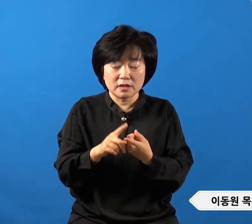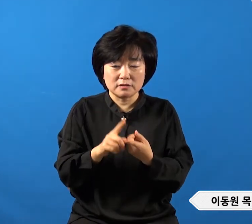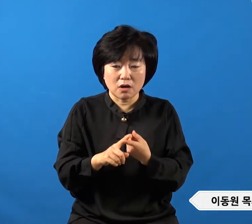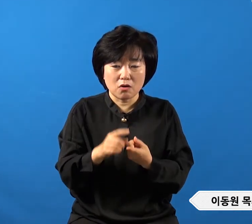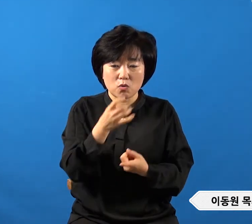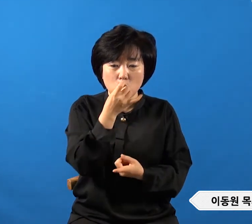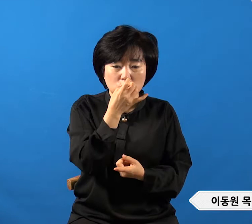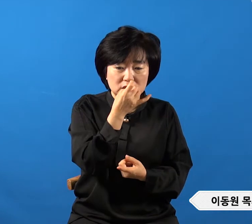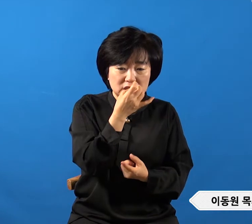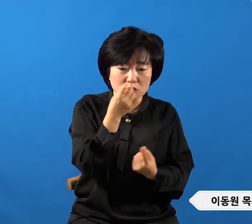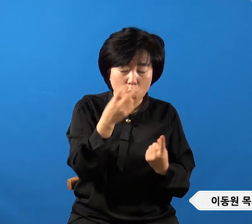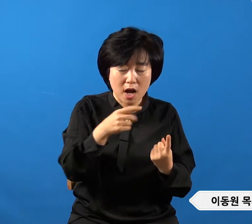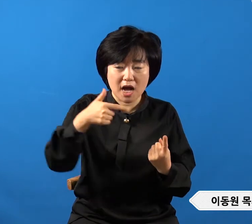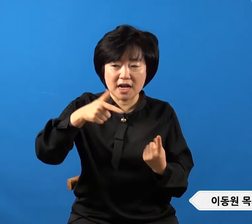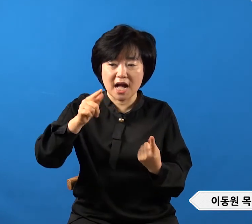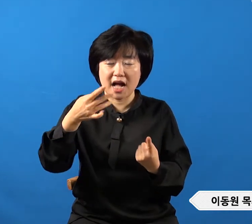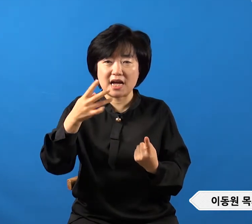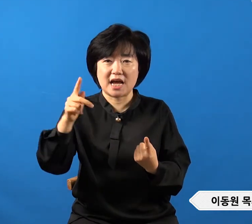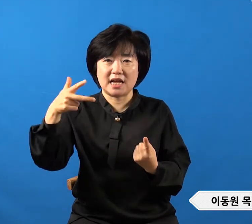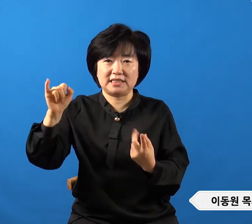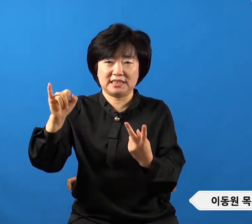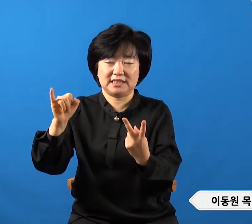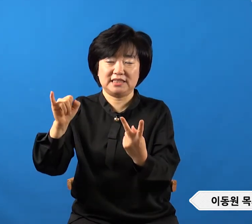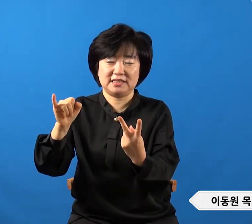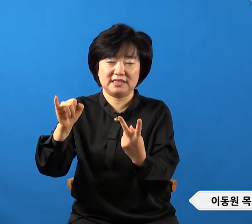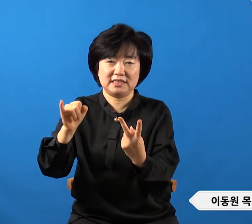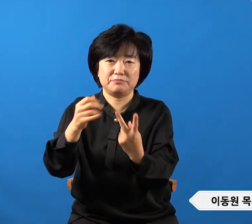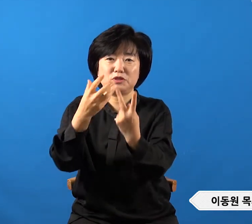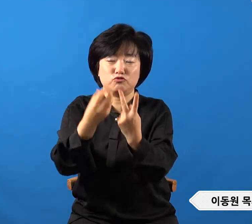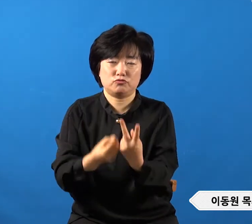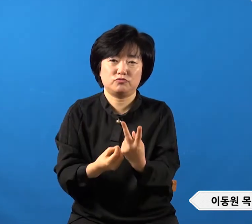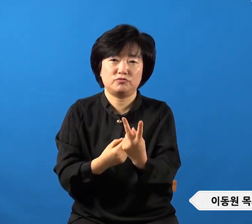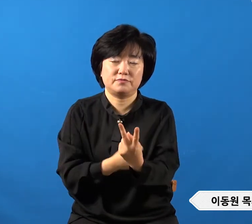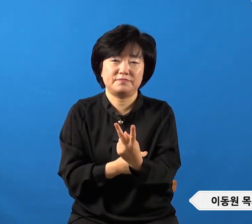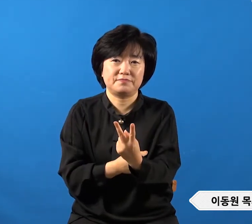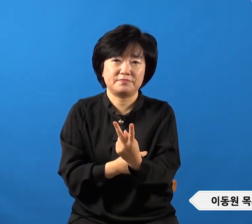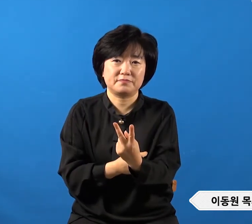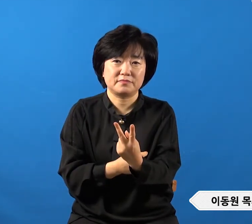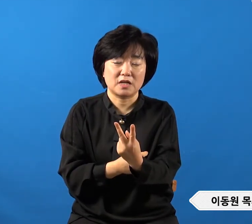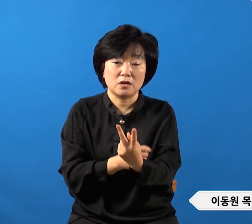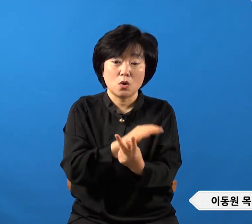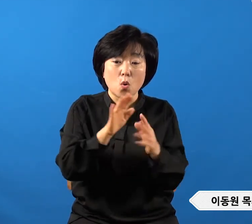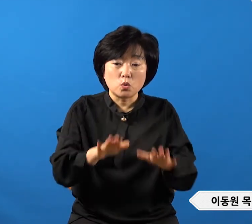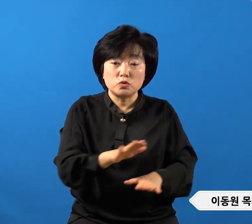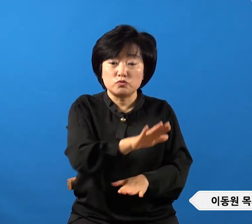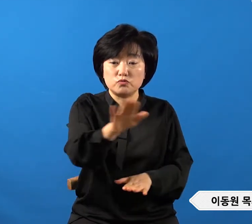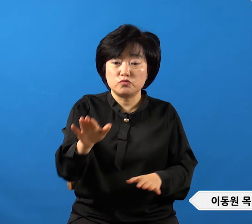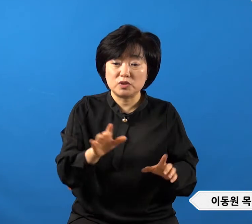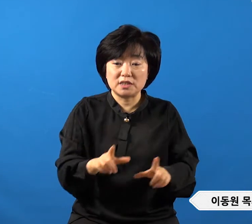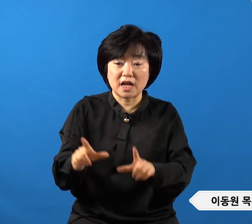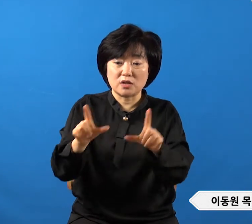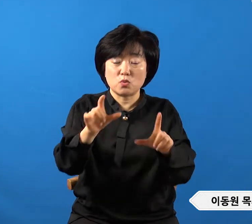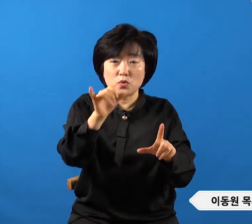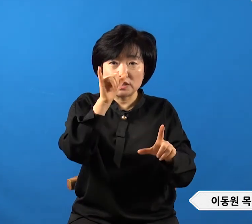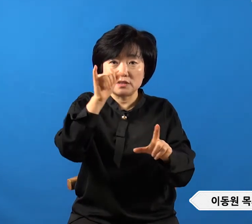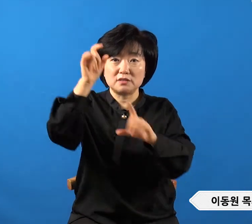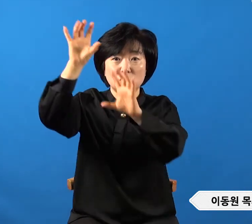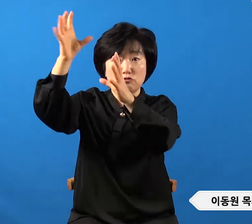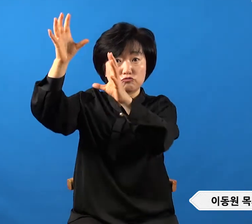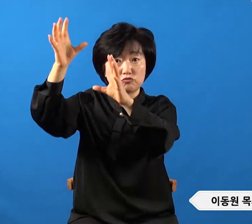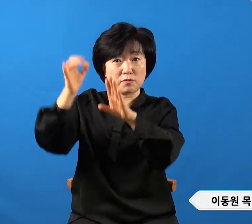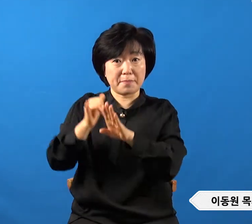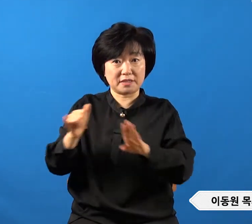우리가 곡식과 가라지의 비유 이렇게 말합니다. 이 비유가 오늘을 살고 있는 오늘의